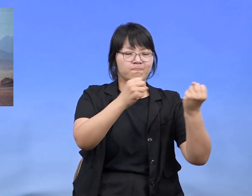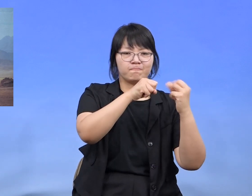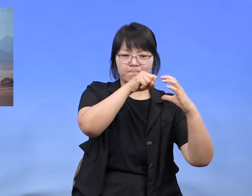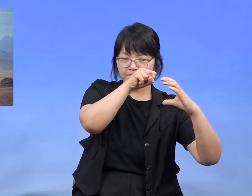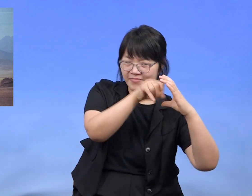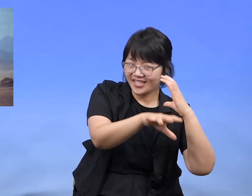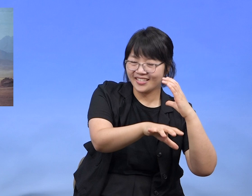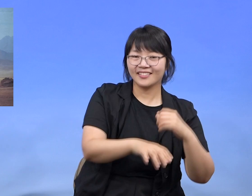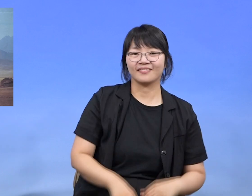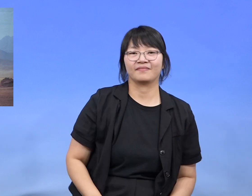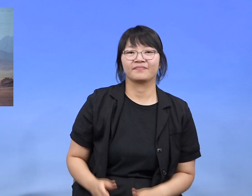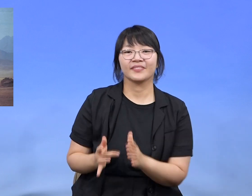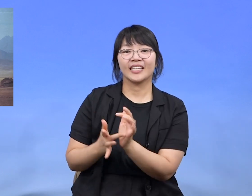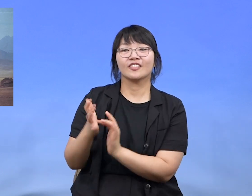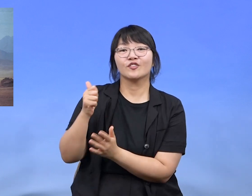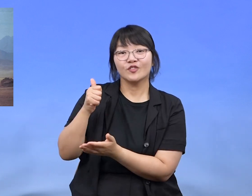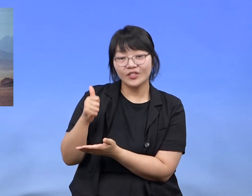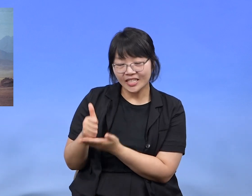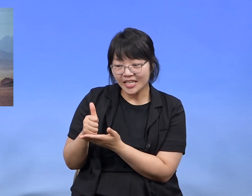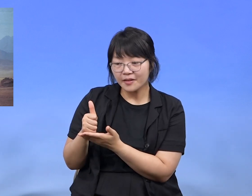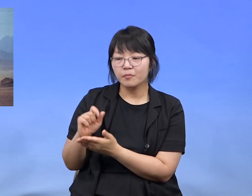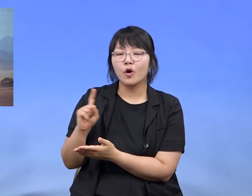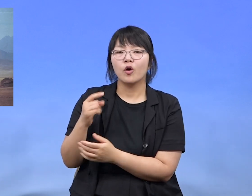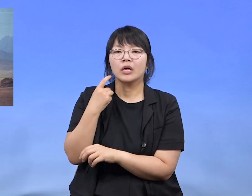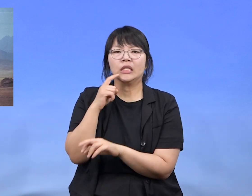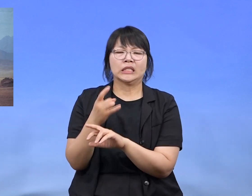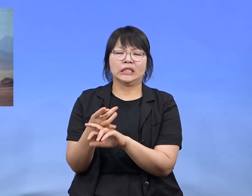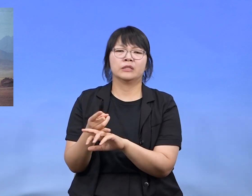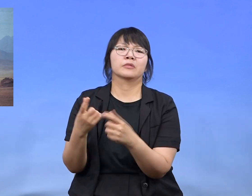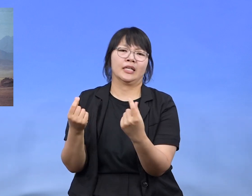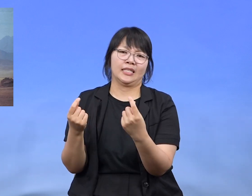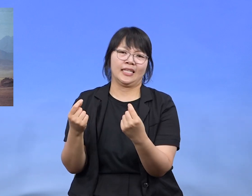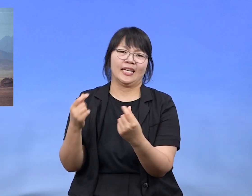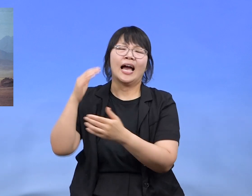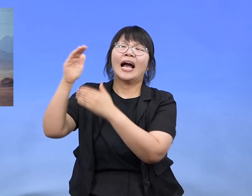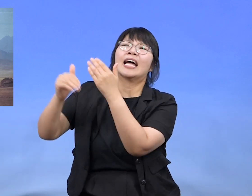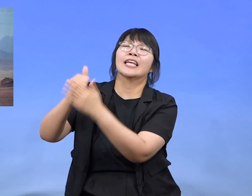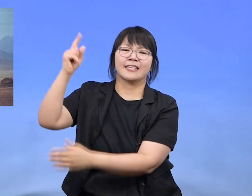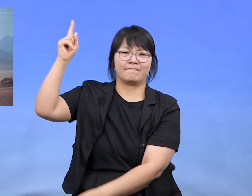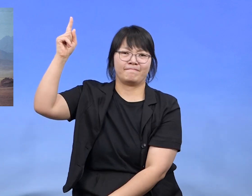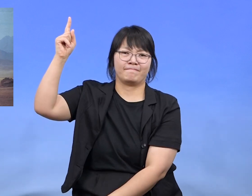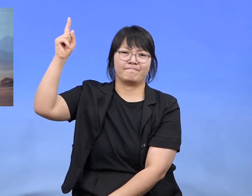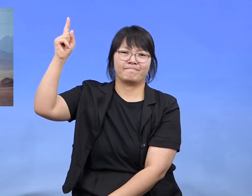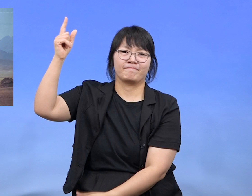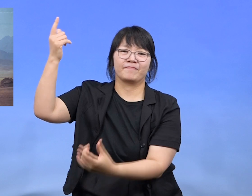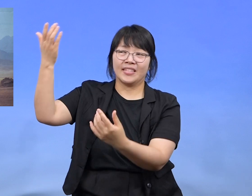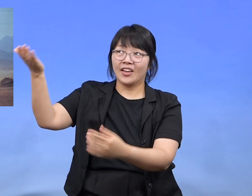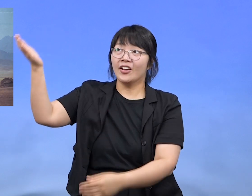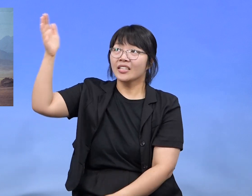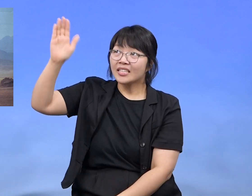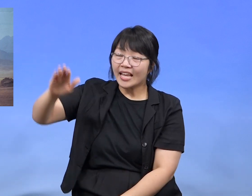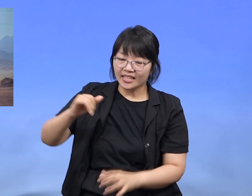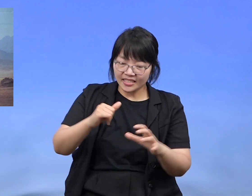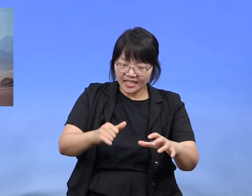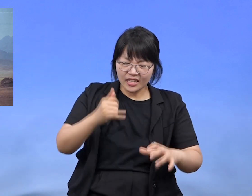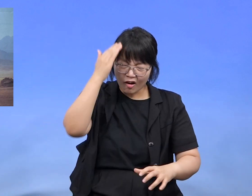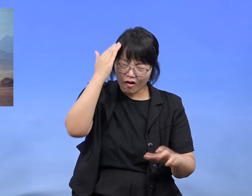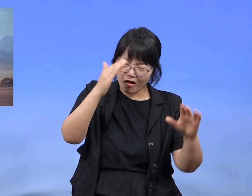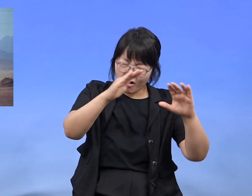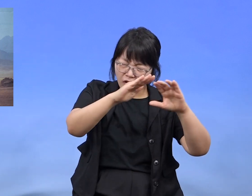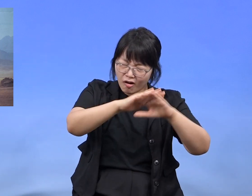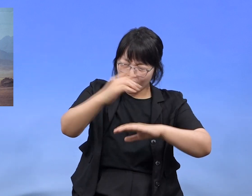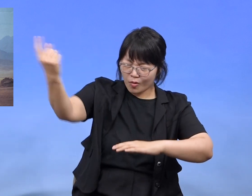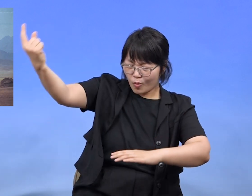본성은 금과 같은 신성이셨어요. 그러나 그분이 이 땅에 어둠의 세상에 오실 때